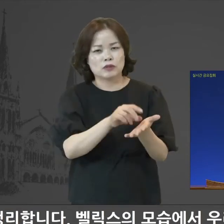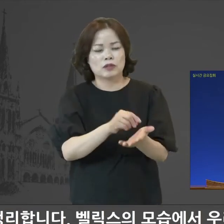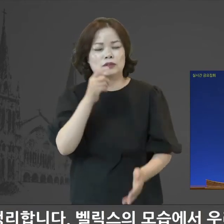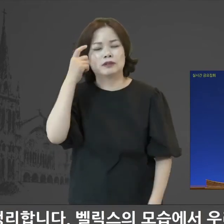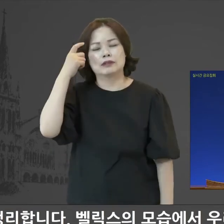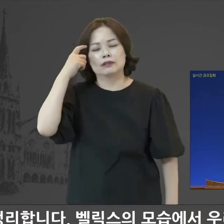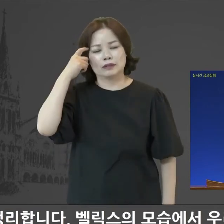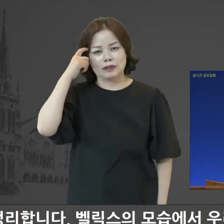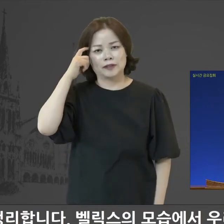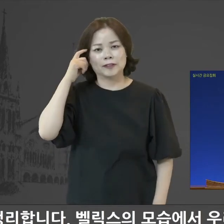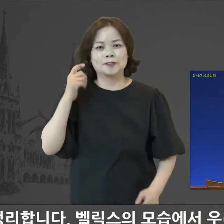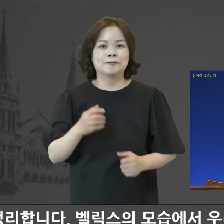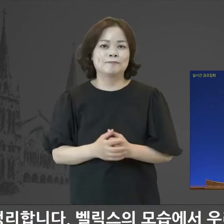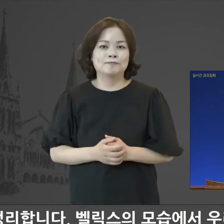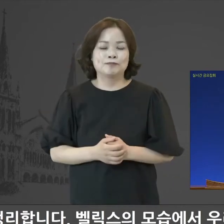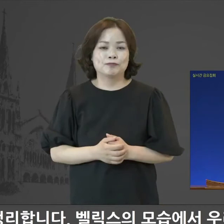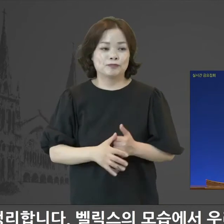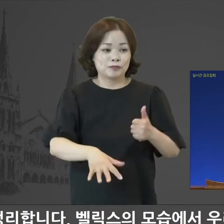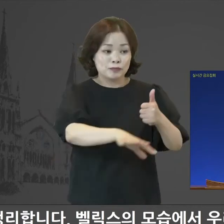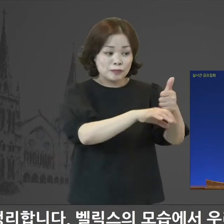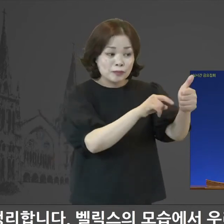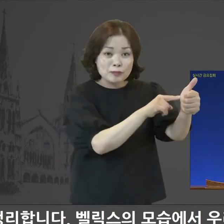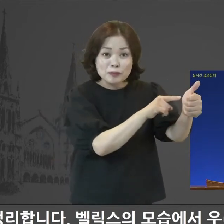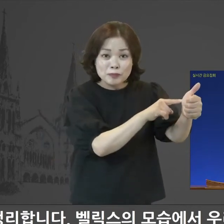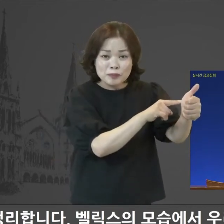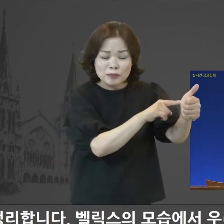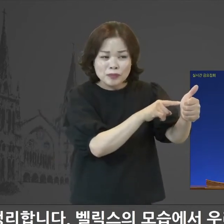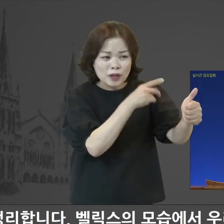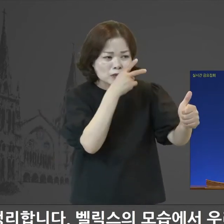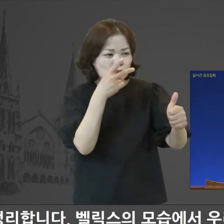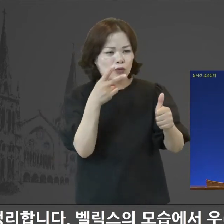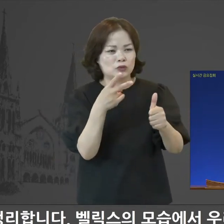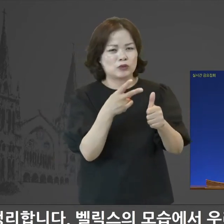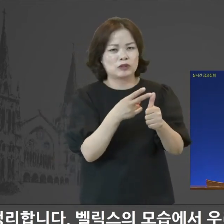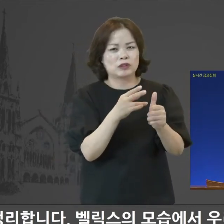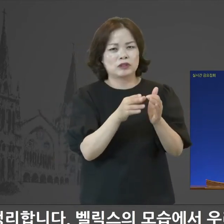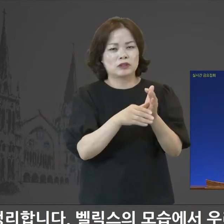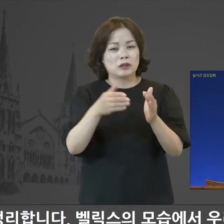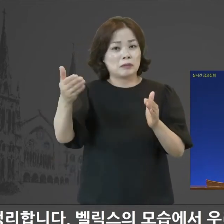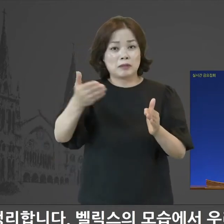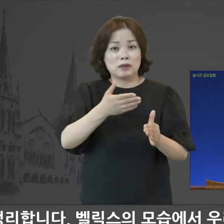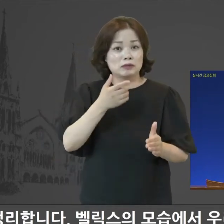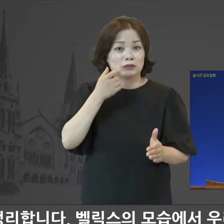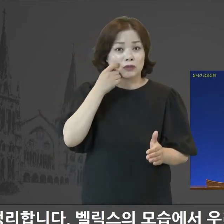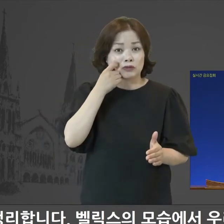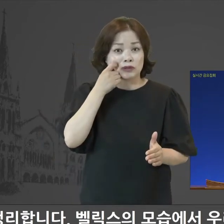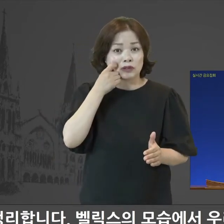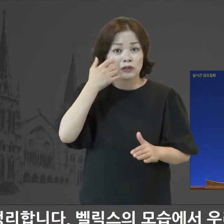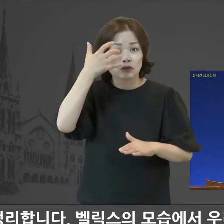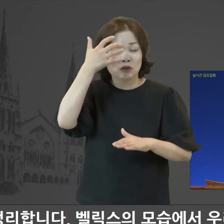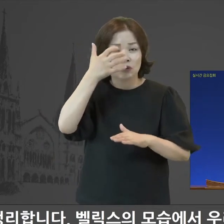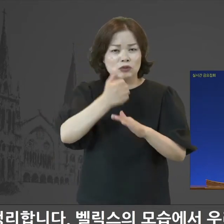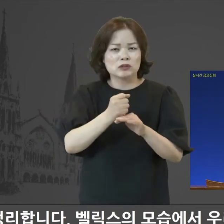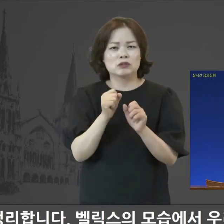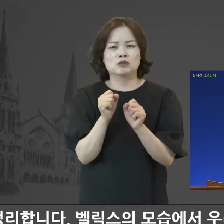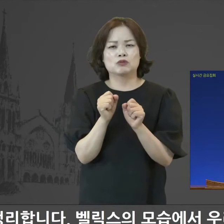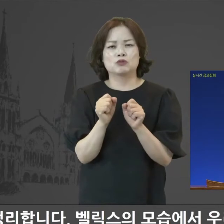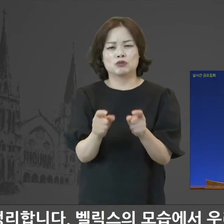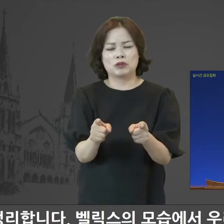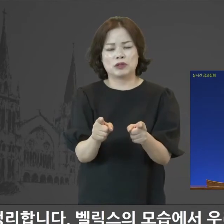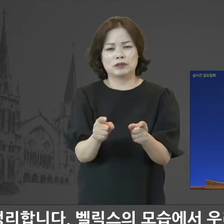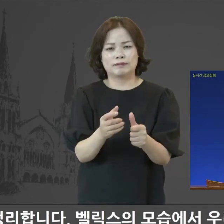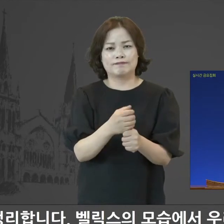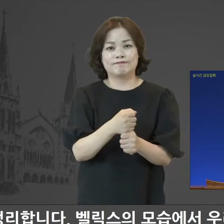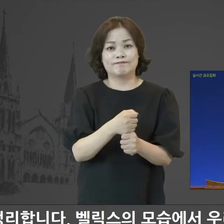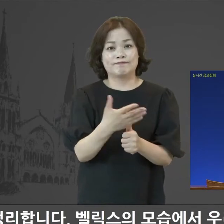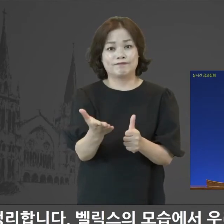정리했으면 좋겠습니다. 벨릭스는 도전이 있을 때 그 도전을 받아들이지 않았습니다. 결국은 그 기회를